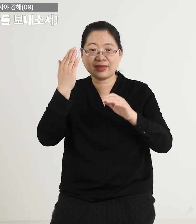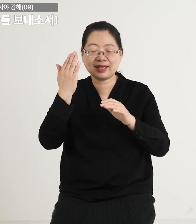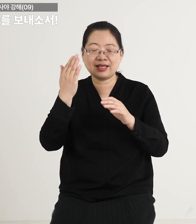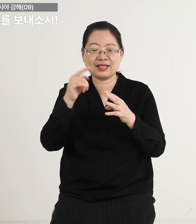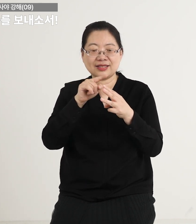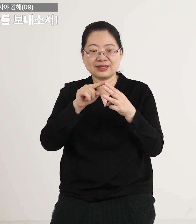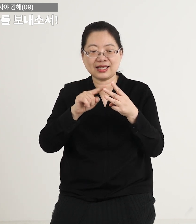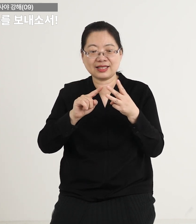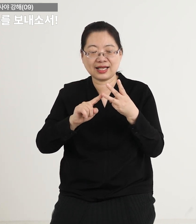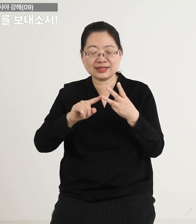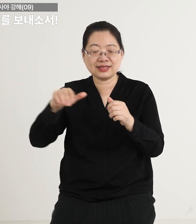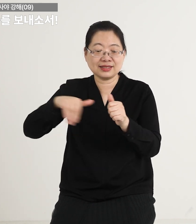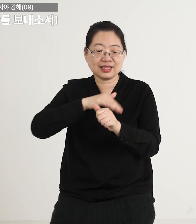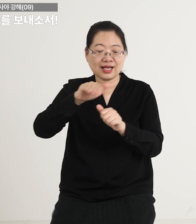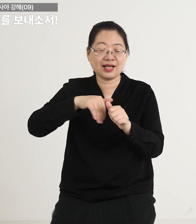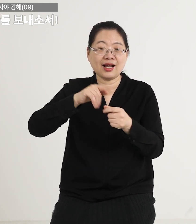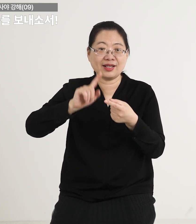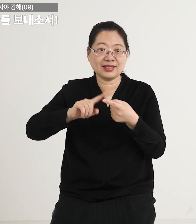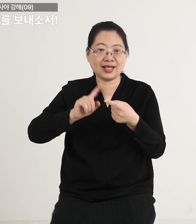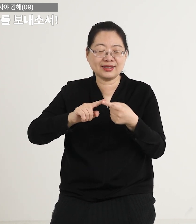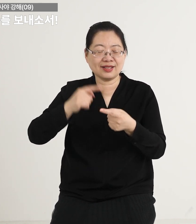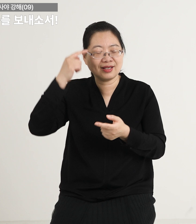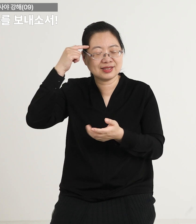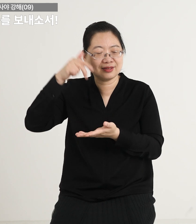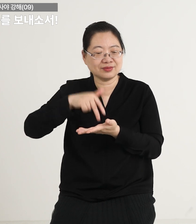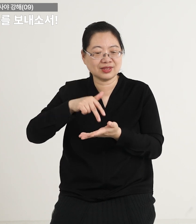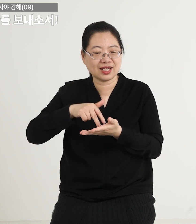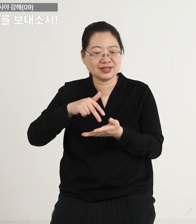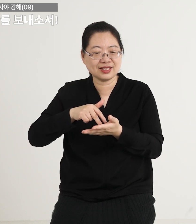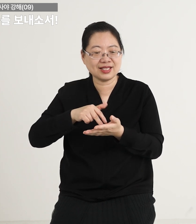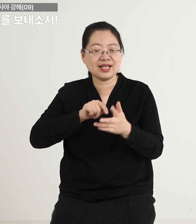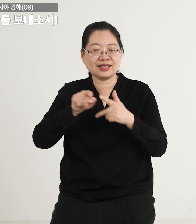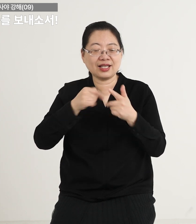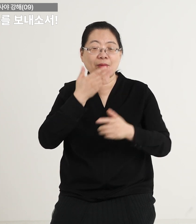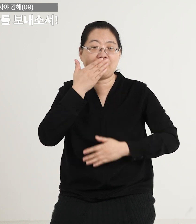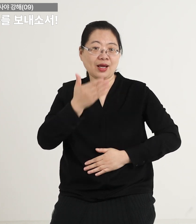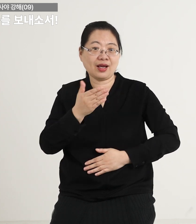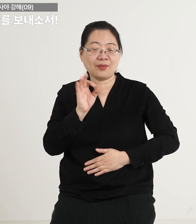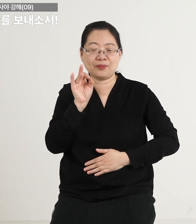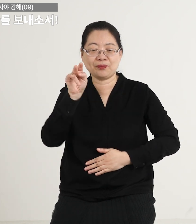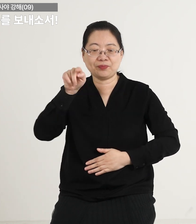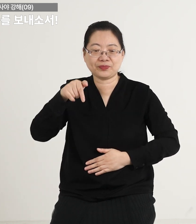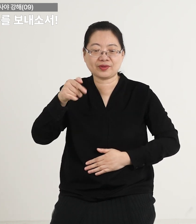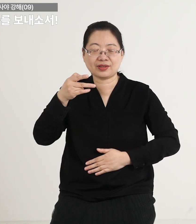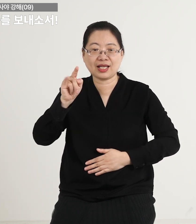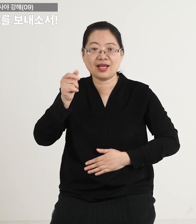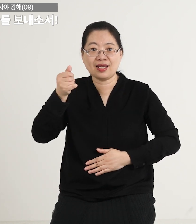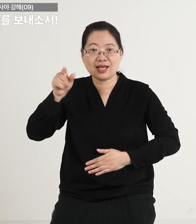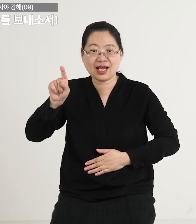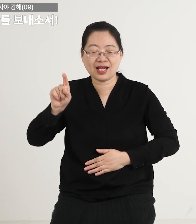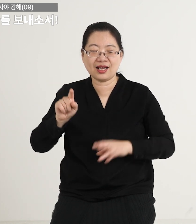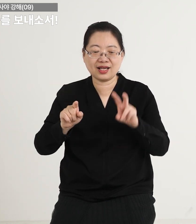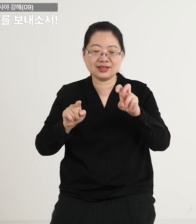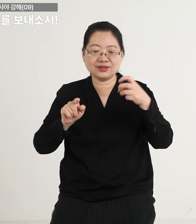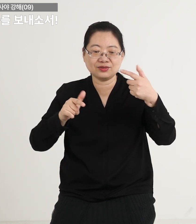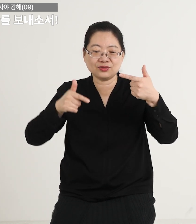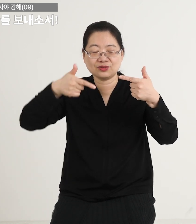시각이 균형을 잡게 됩니다. 우리 역대하 26장을 좀